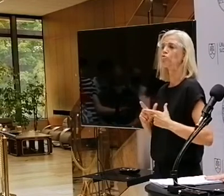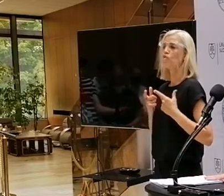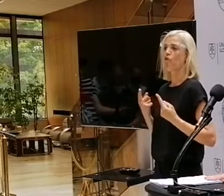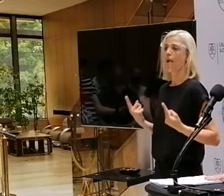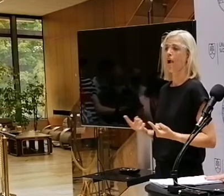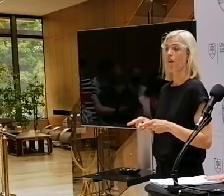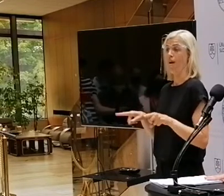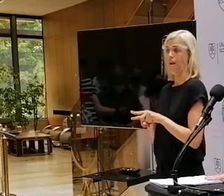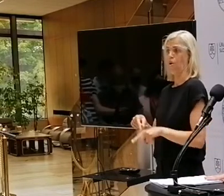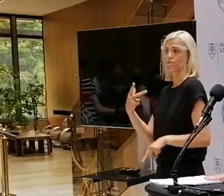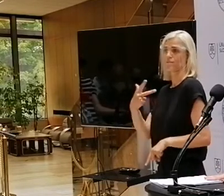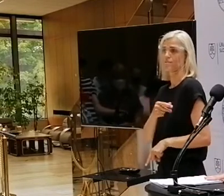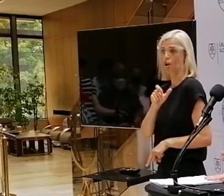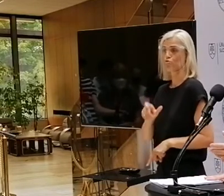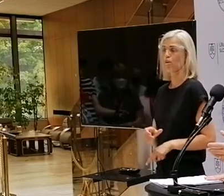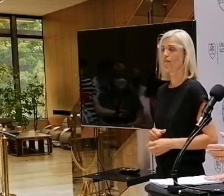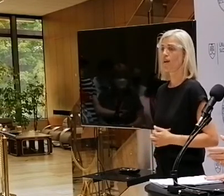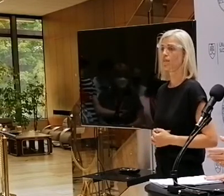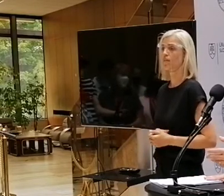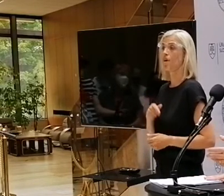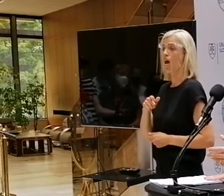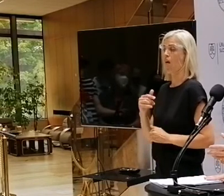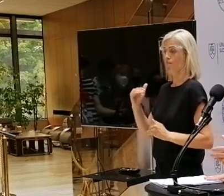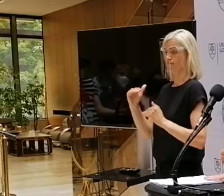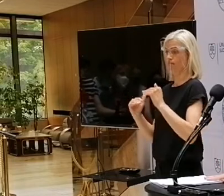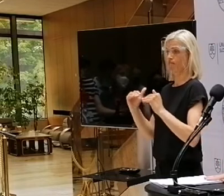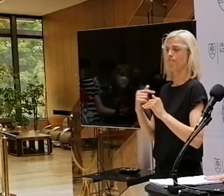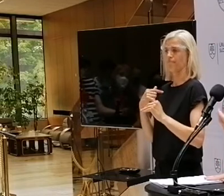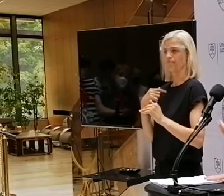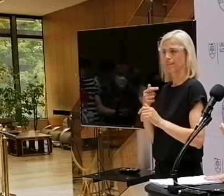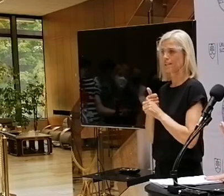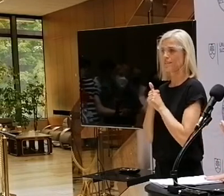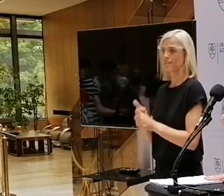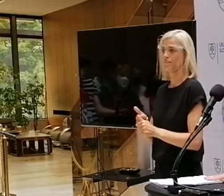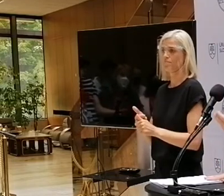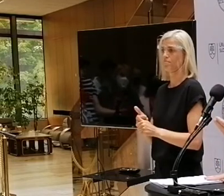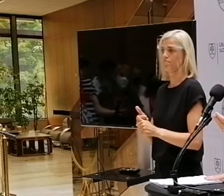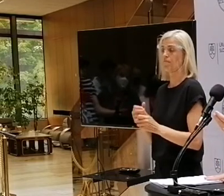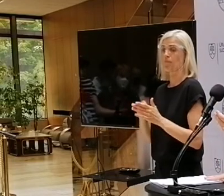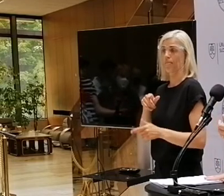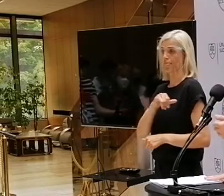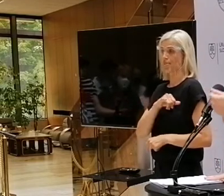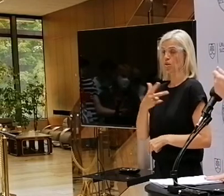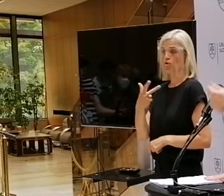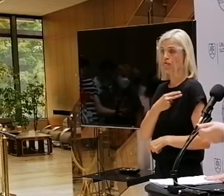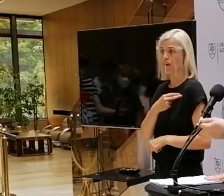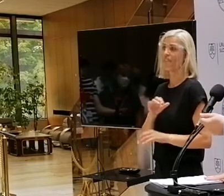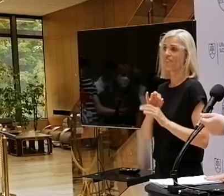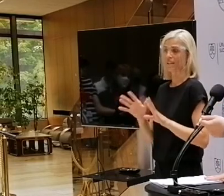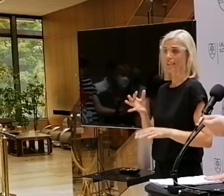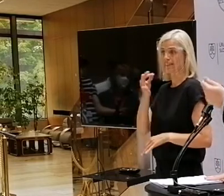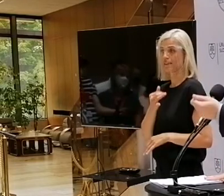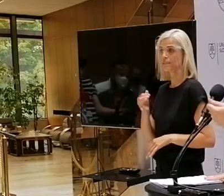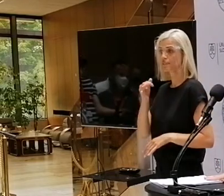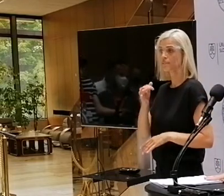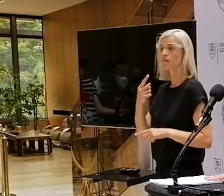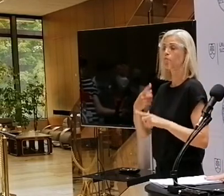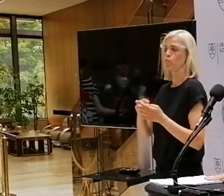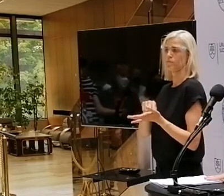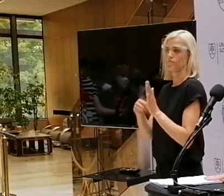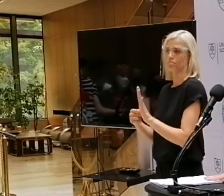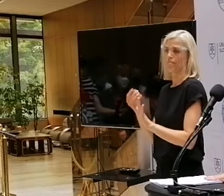zaočkovaní. A túto rovnováhu strážime, aby aj ten, kto nechce byť očkovaný, mohol ísť na test a preukázať